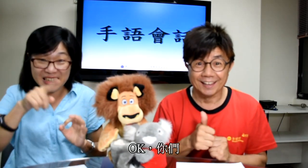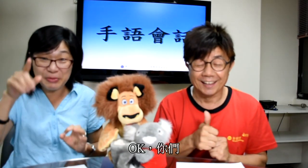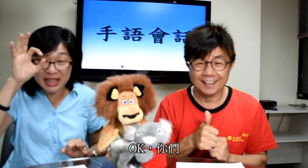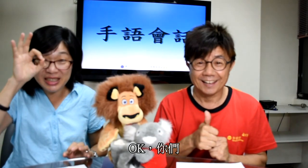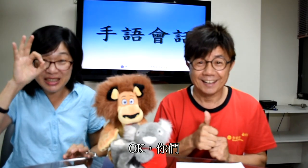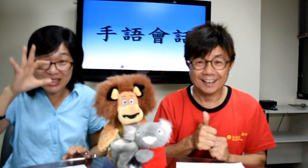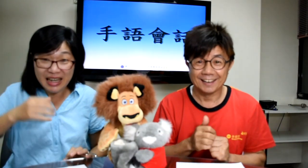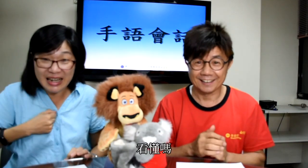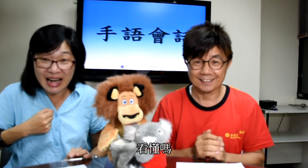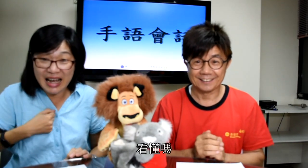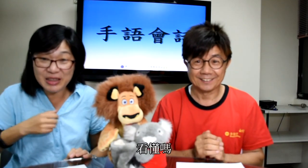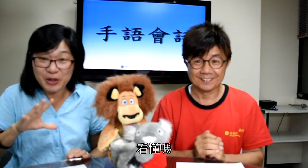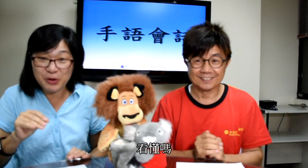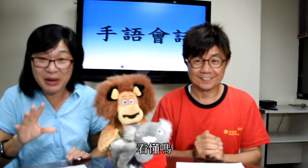你们看懂吗？